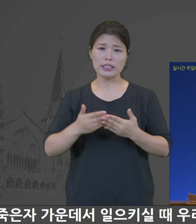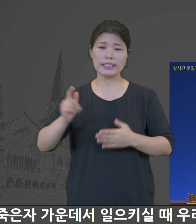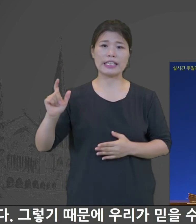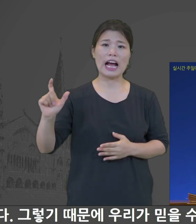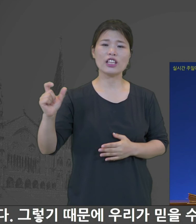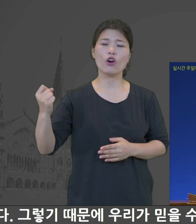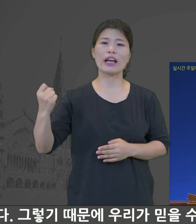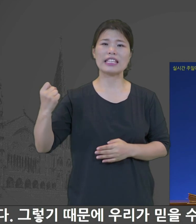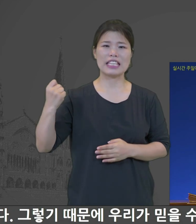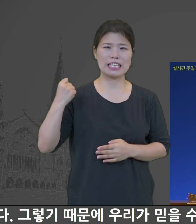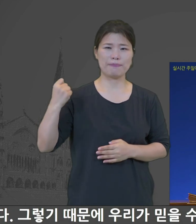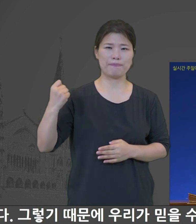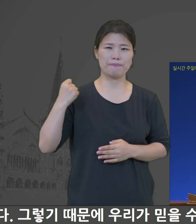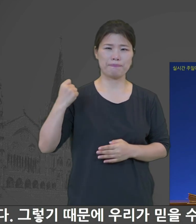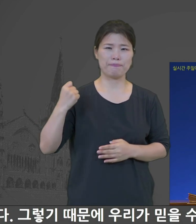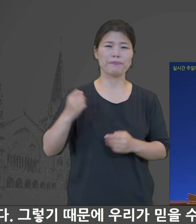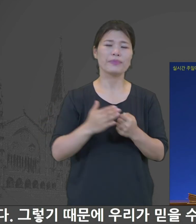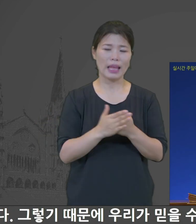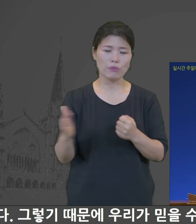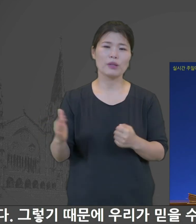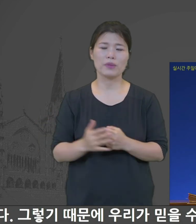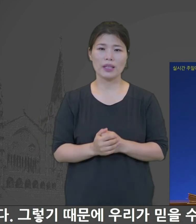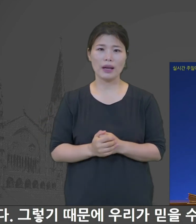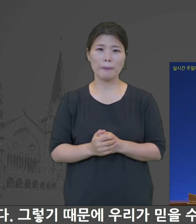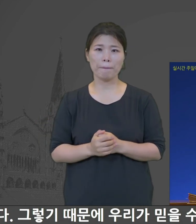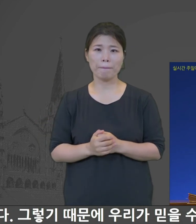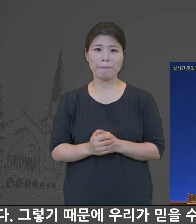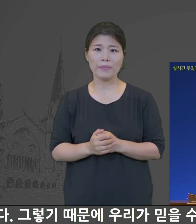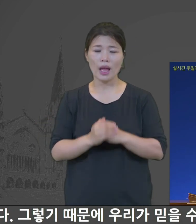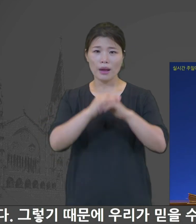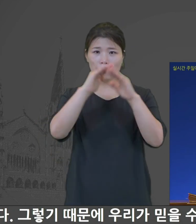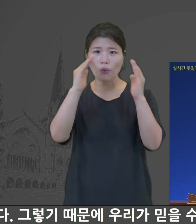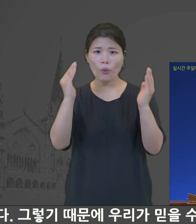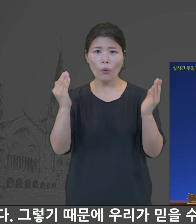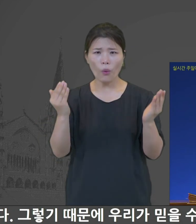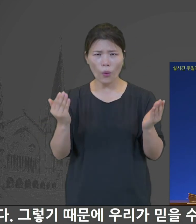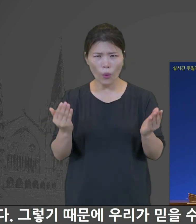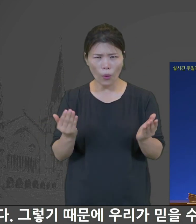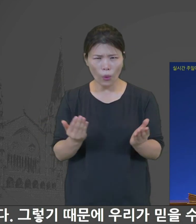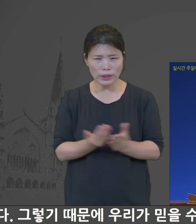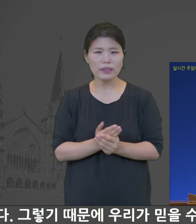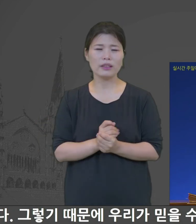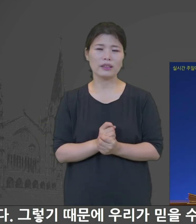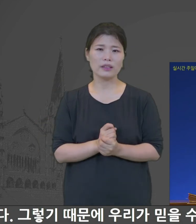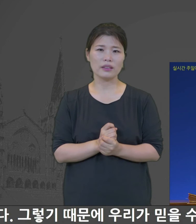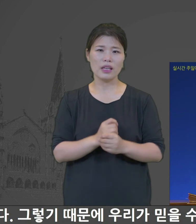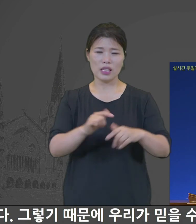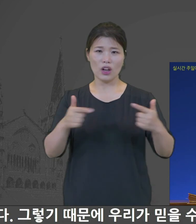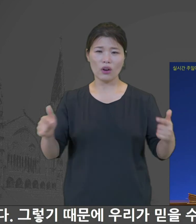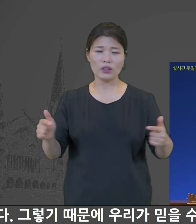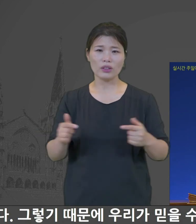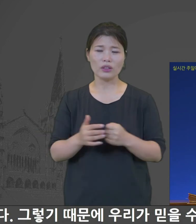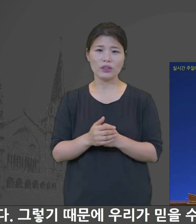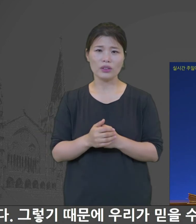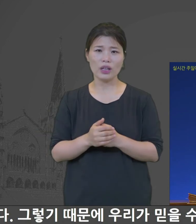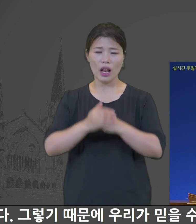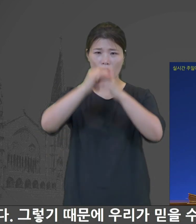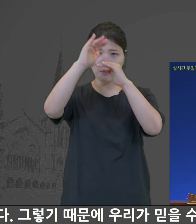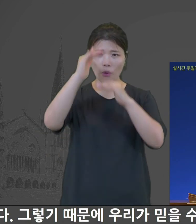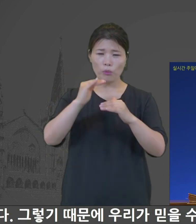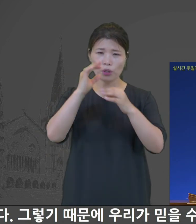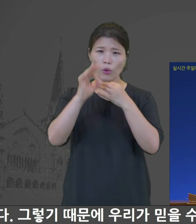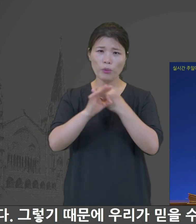역사 때문에 그런 겁니다. 이 모든 것을 오늘 본문에서 그